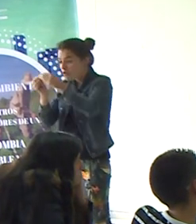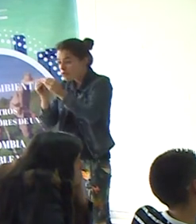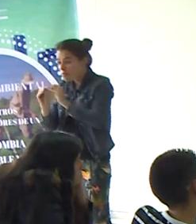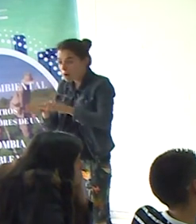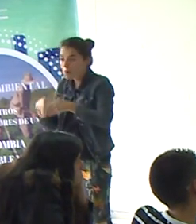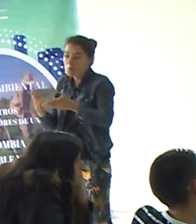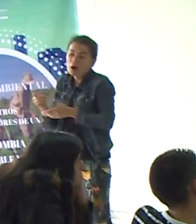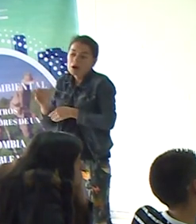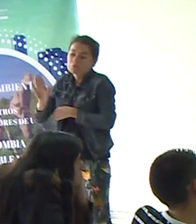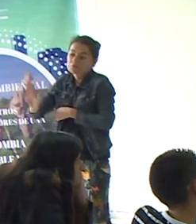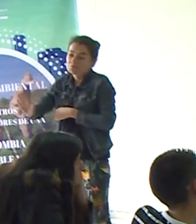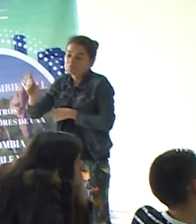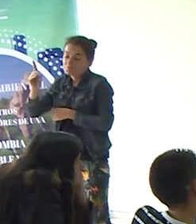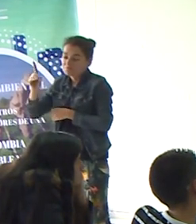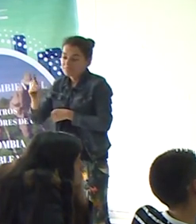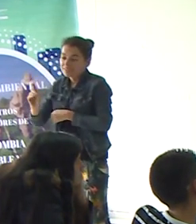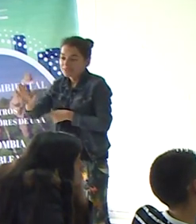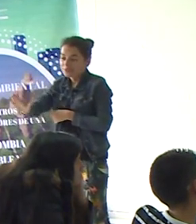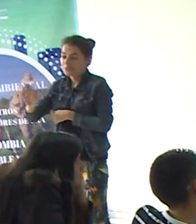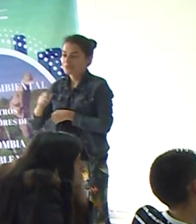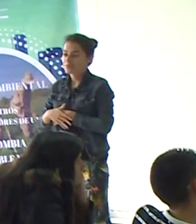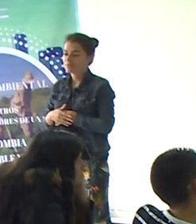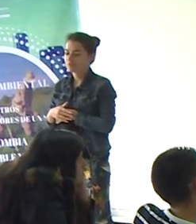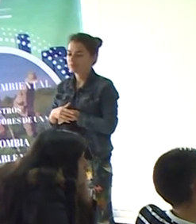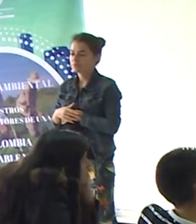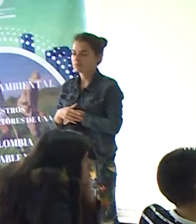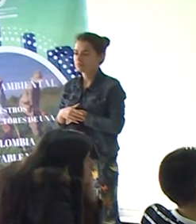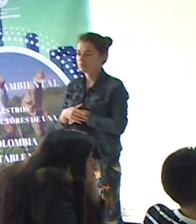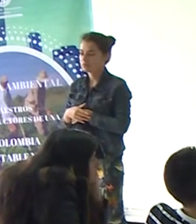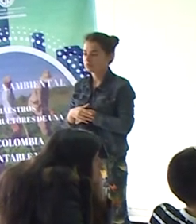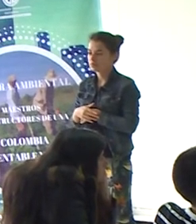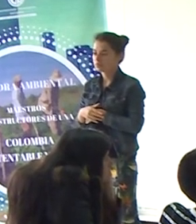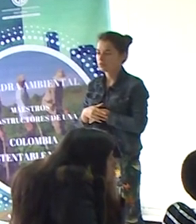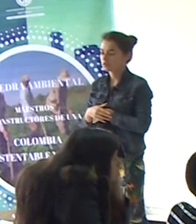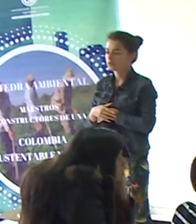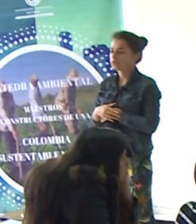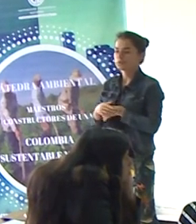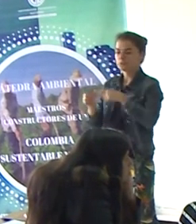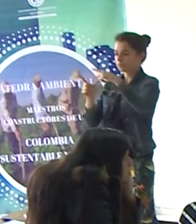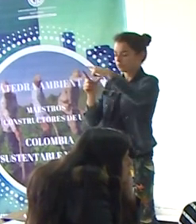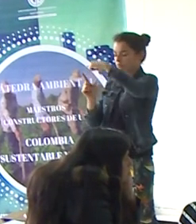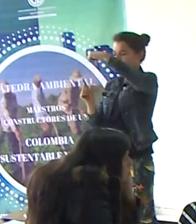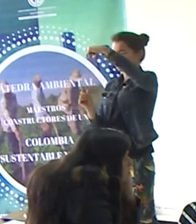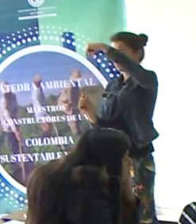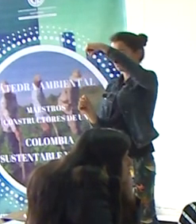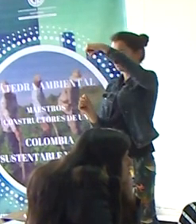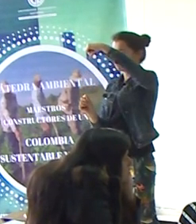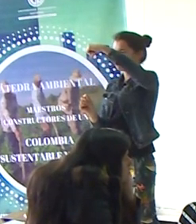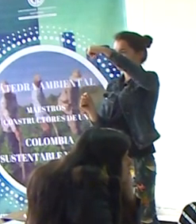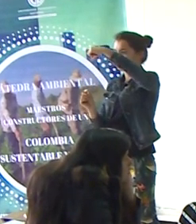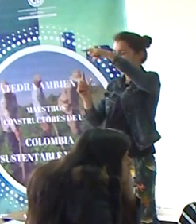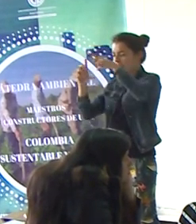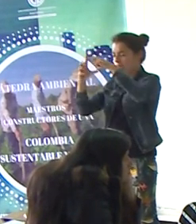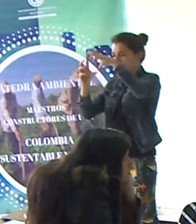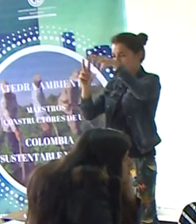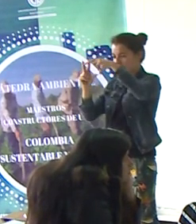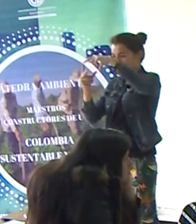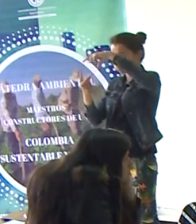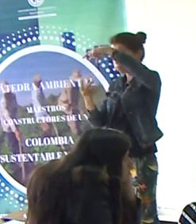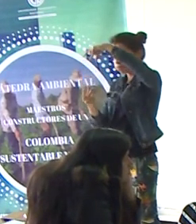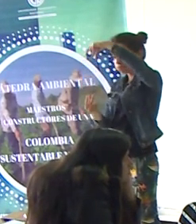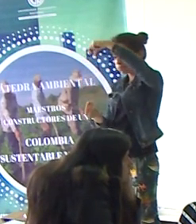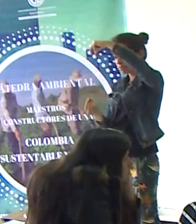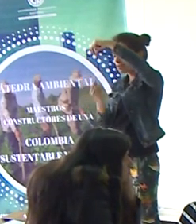una vela si quiere poner un bombillo si quiere poner lo que se le ocurra que pueda hacer luz y que represente lo que el individuo